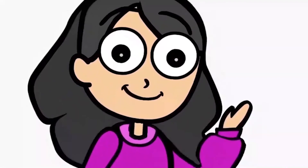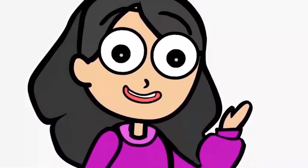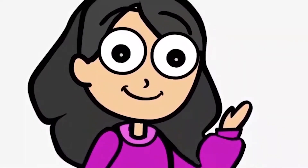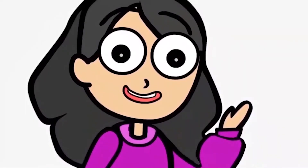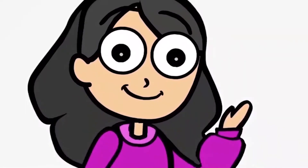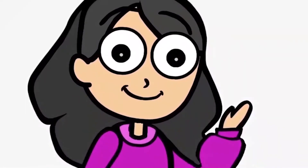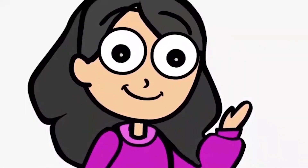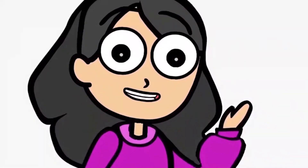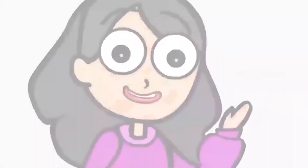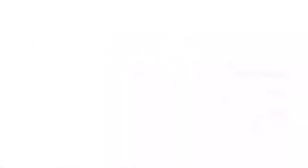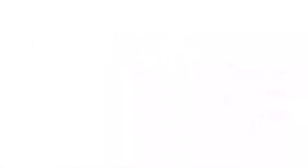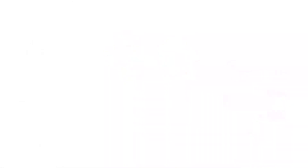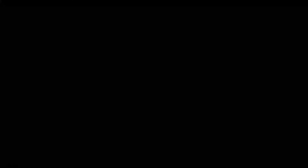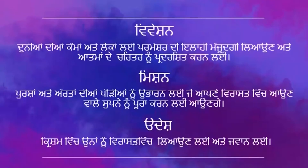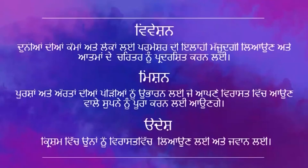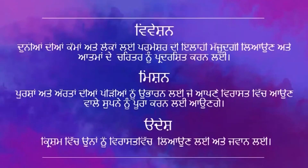बाय बाय।